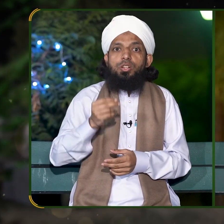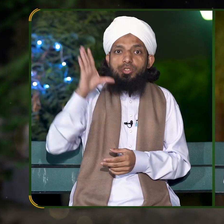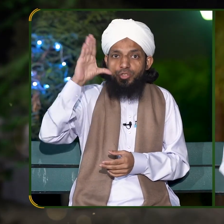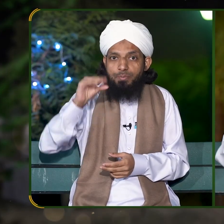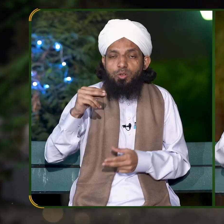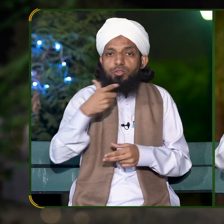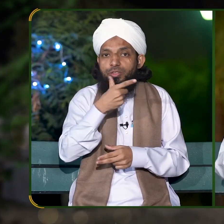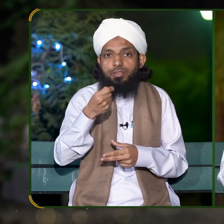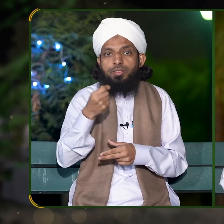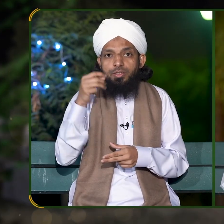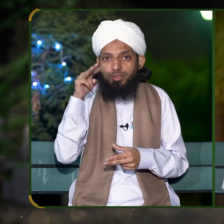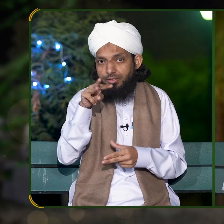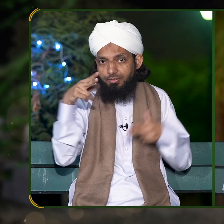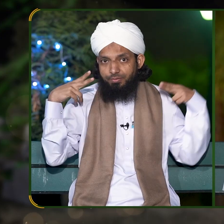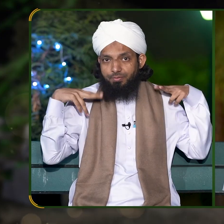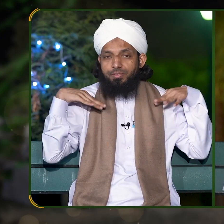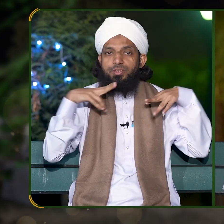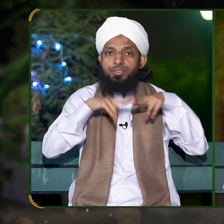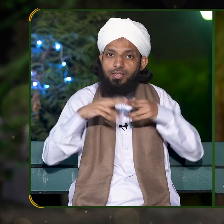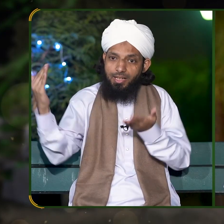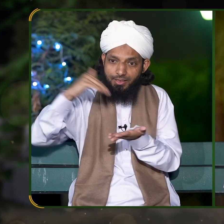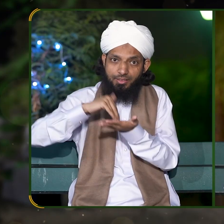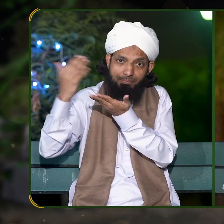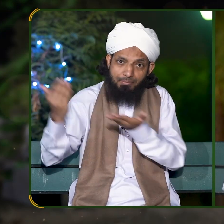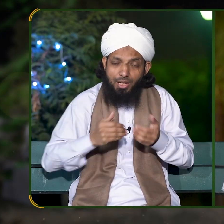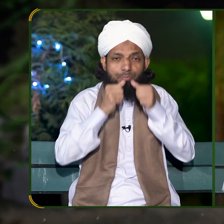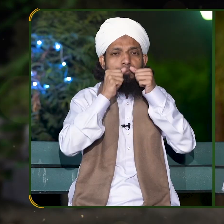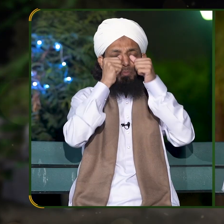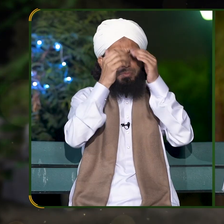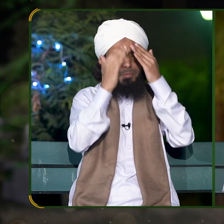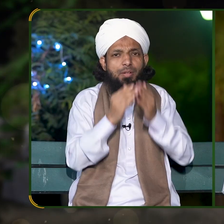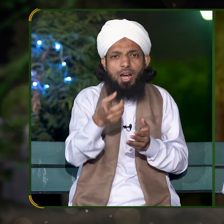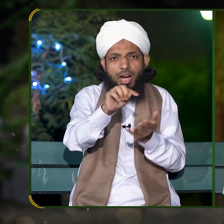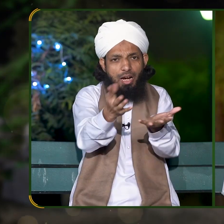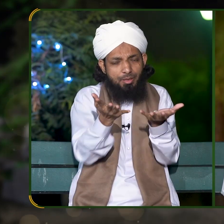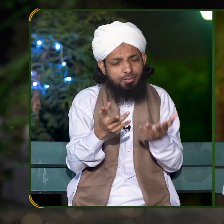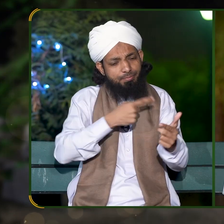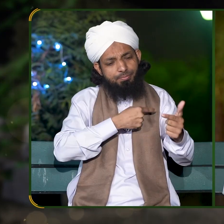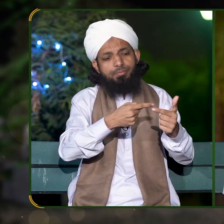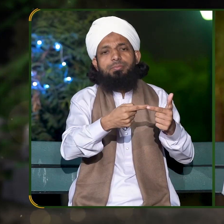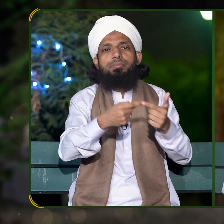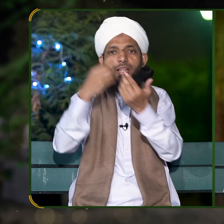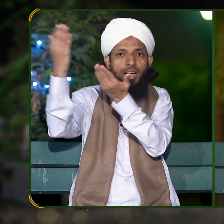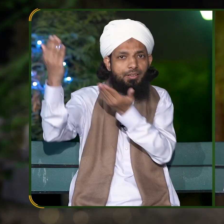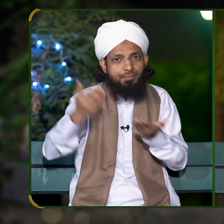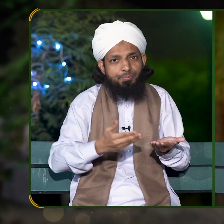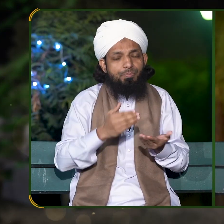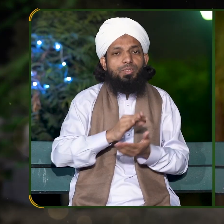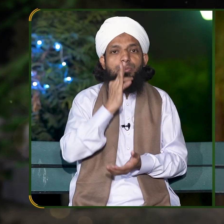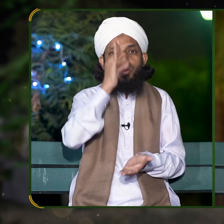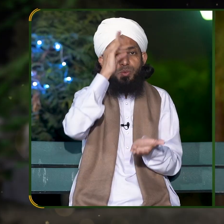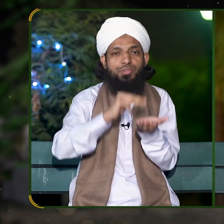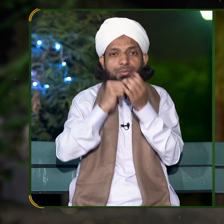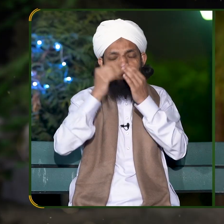ہیں، وہ درود و سلام پڑھتے ہیں آپ کی بارگاہ میں۔ قیامت تک ایسے فرشتے آتے جاتے رہیں گے۔ آپ کا مقام